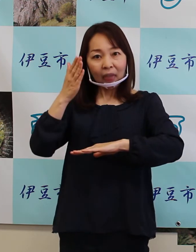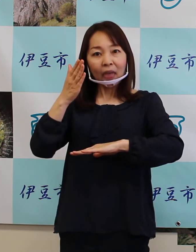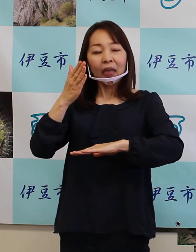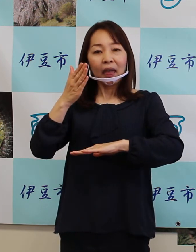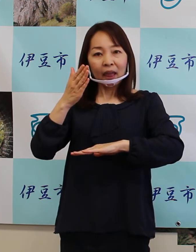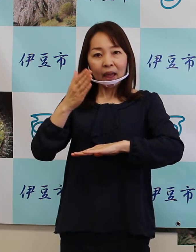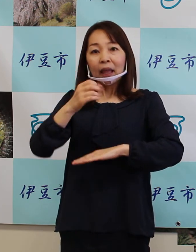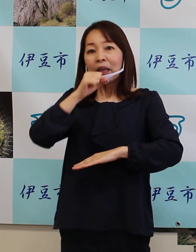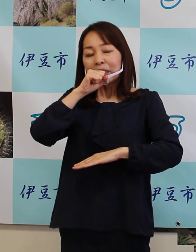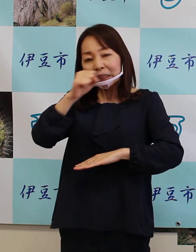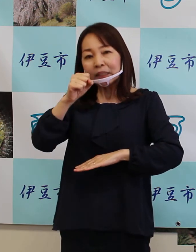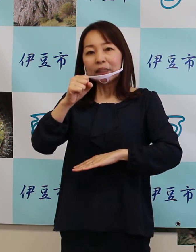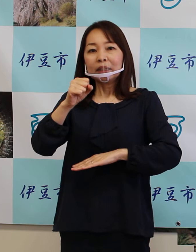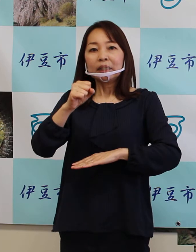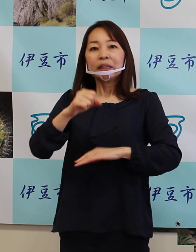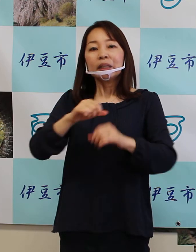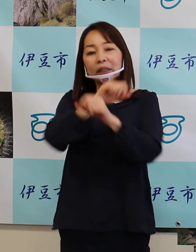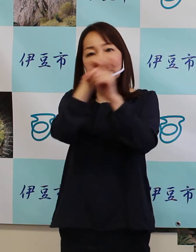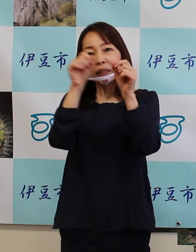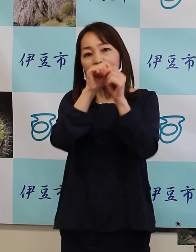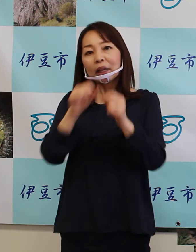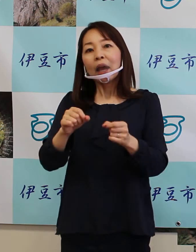分いい成績を残しています。